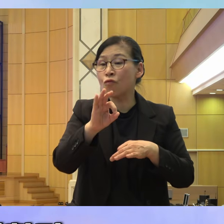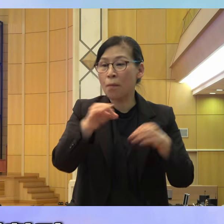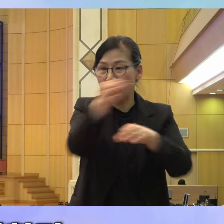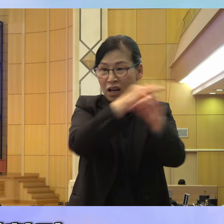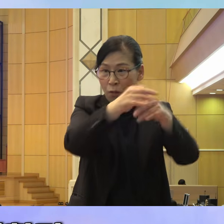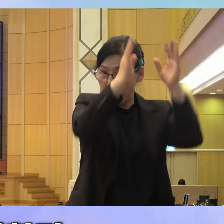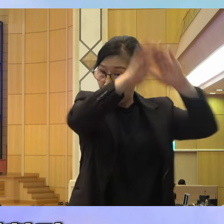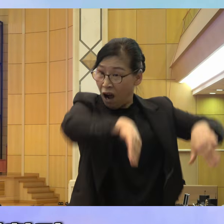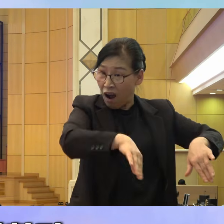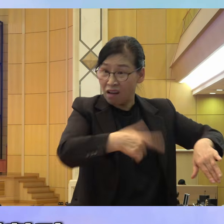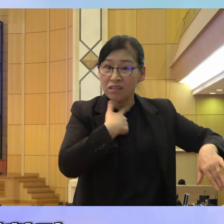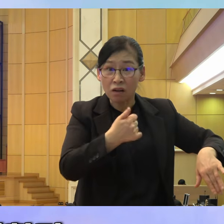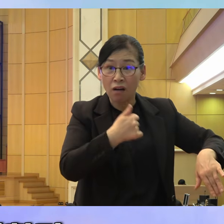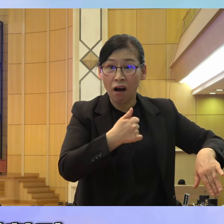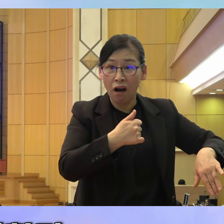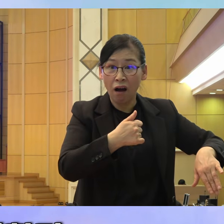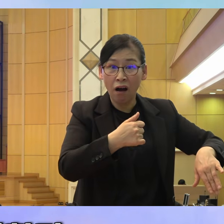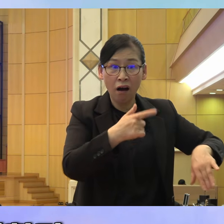장로님이십니다.